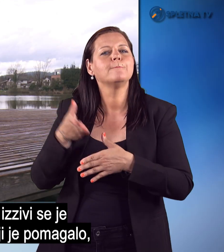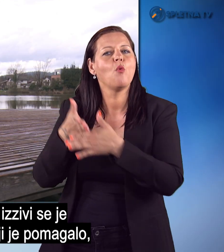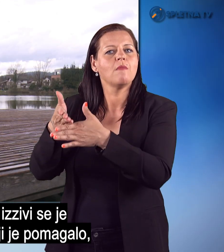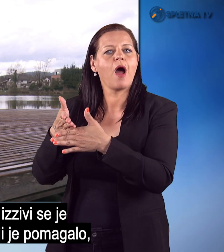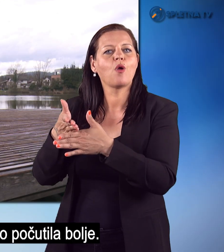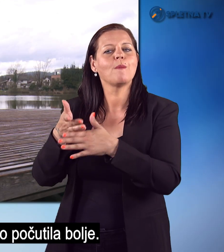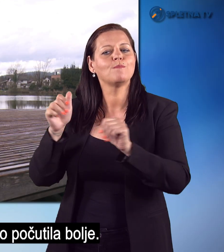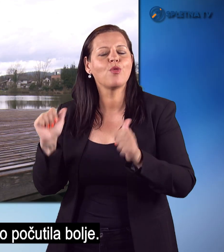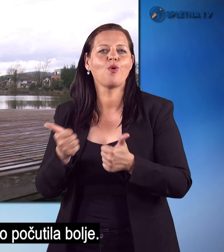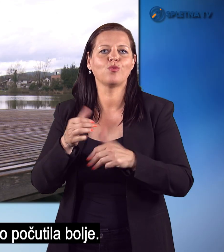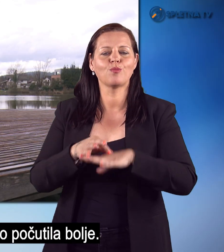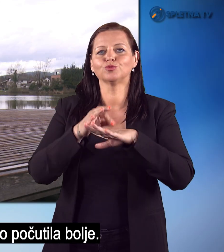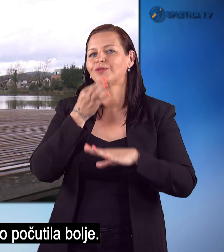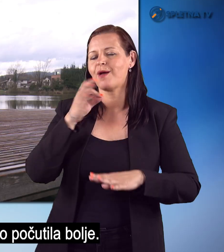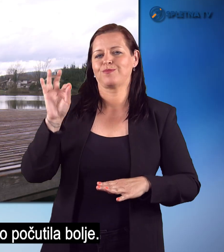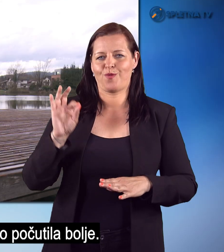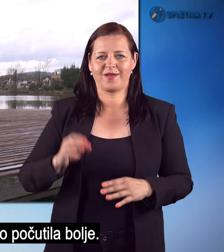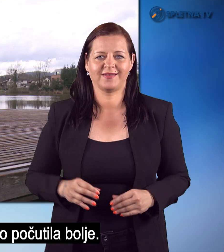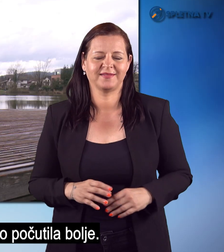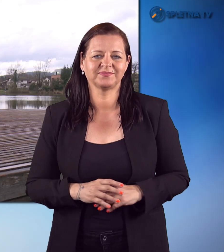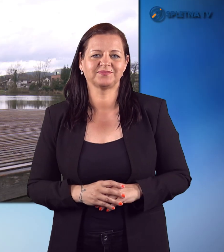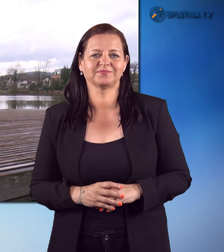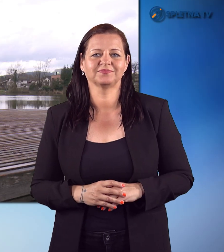se je ponovno počutila bolje.